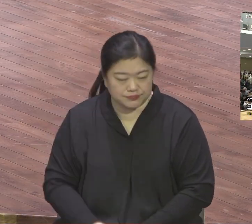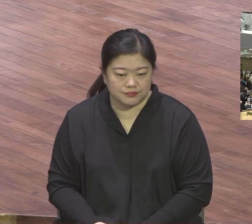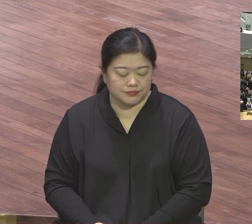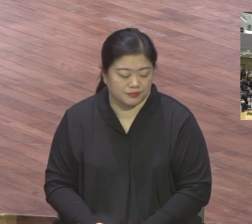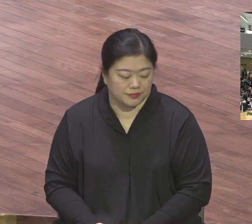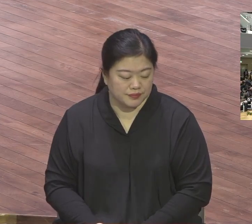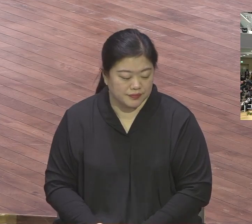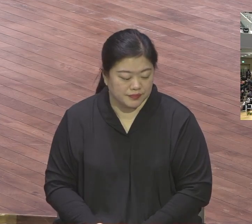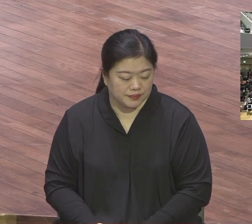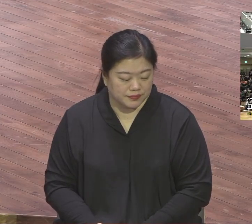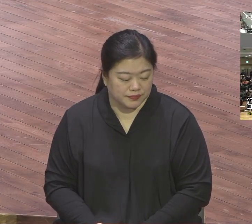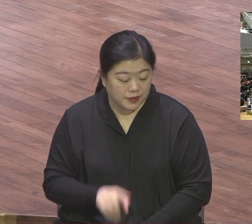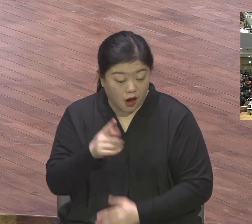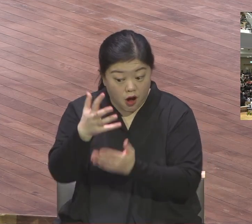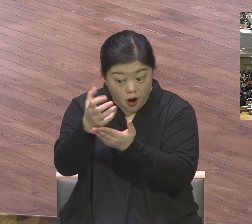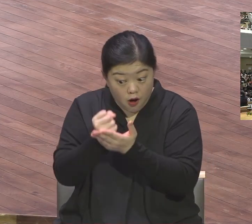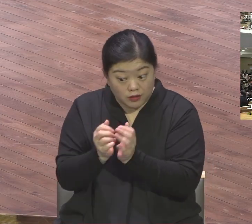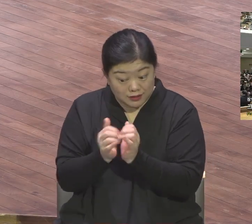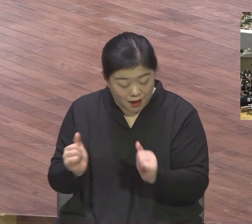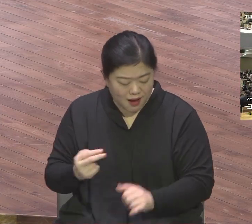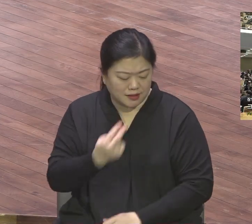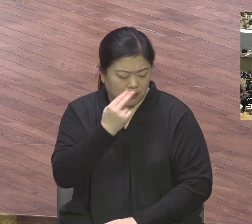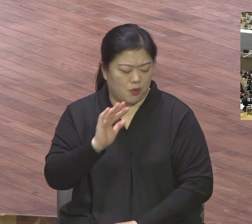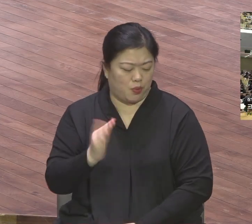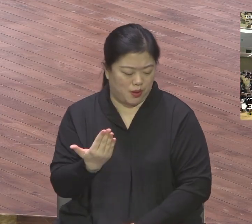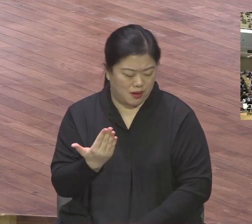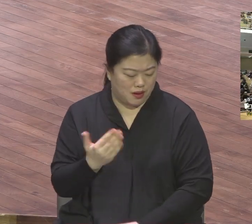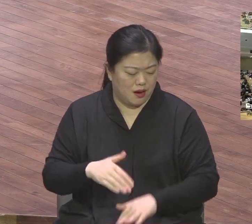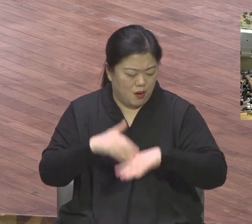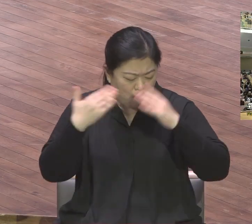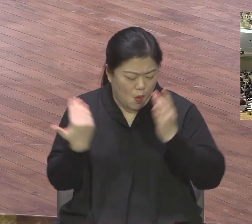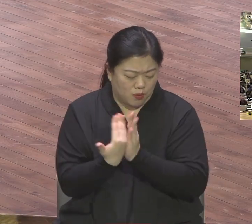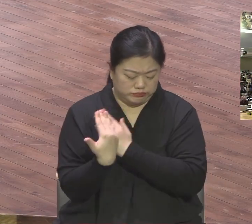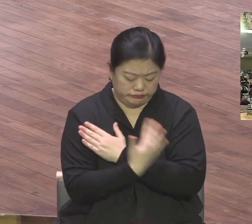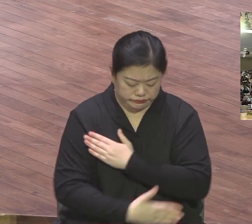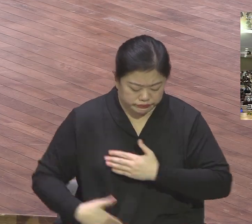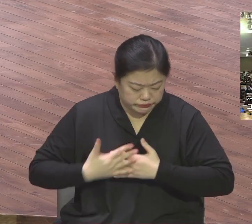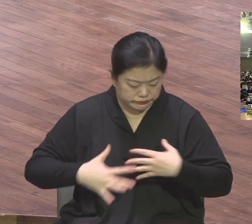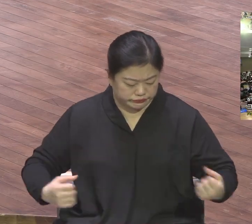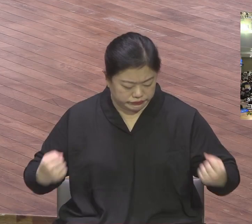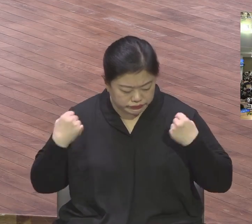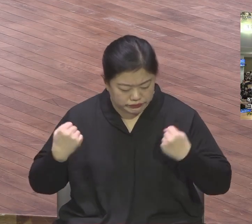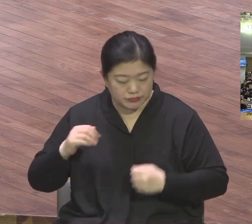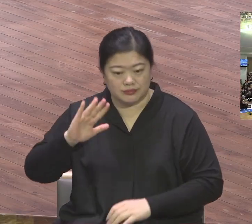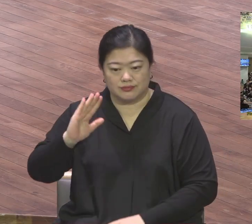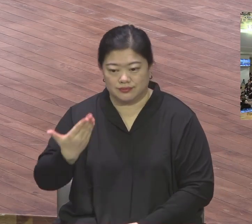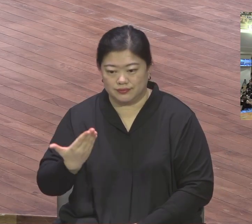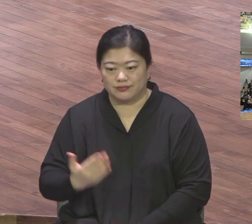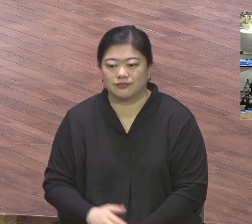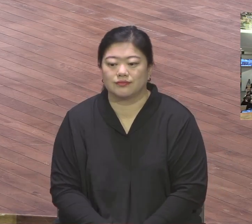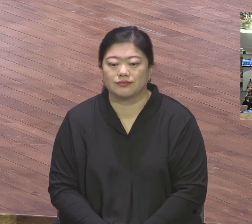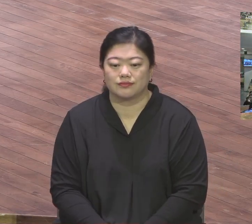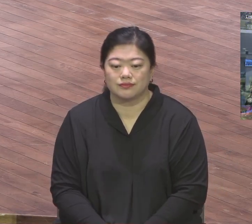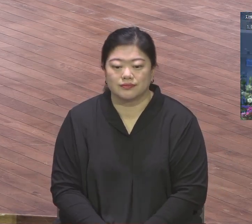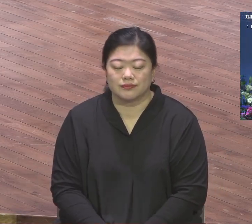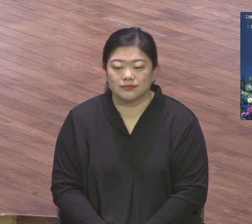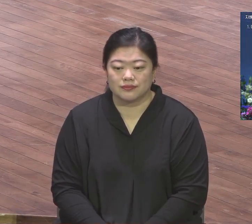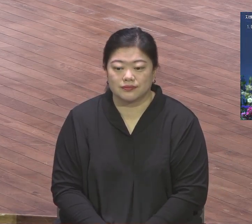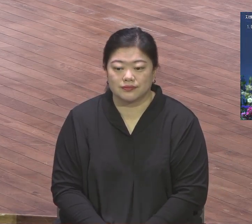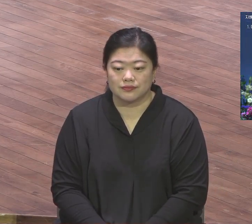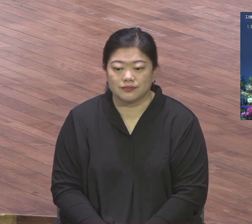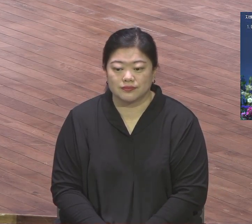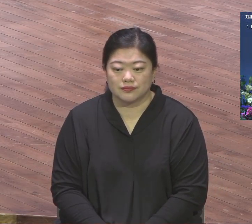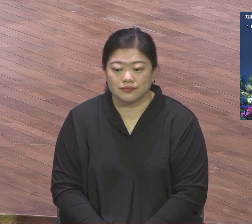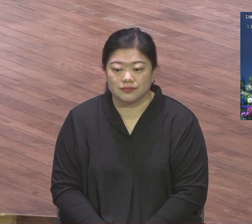그것은 얻는 자에게 생명이 되며 그의 온 육체의 건강이 됨이니라. 자,